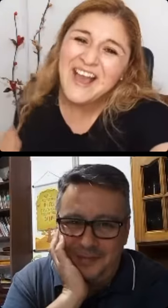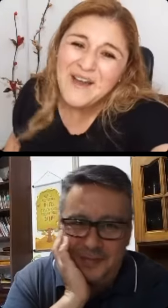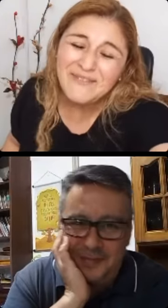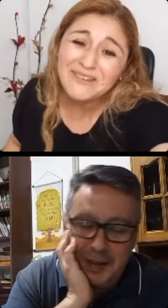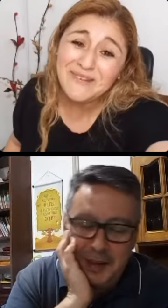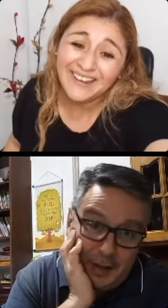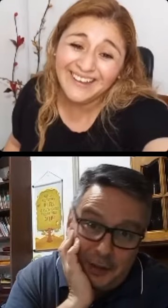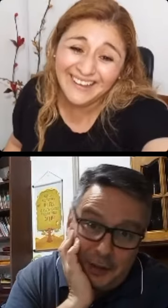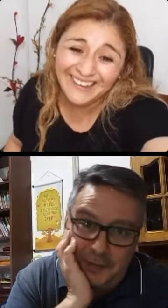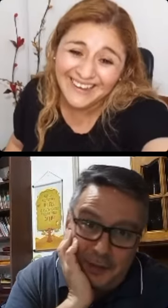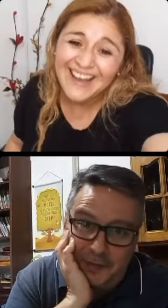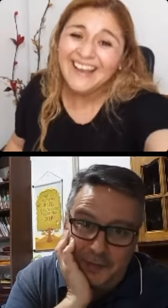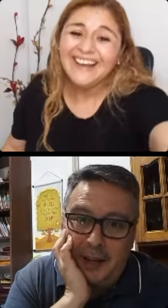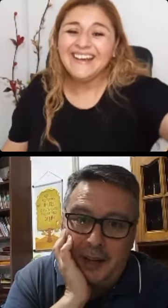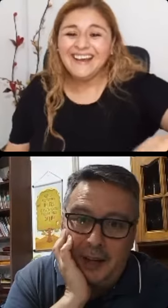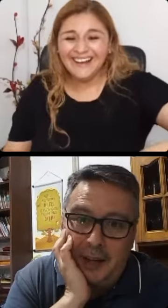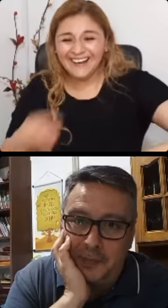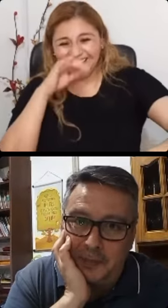claro